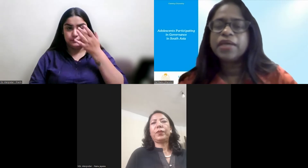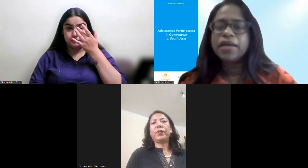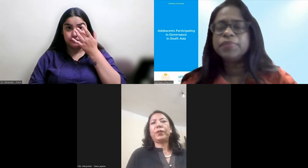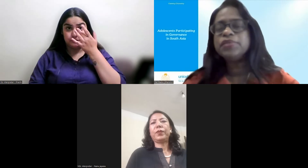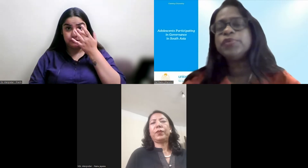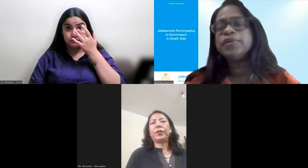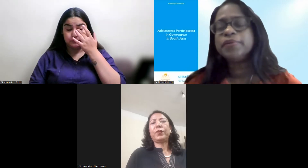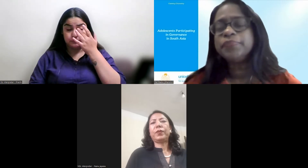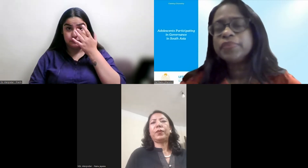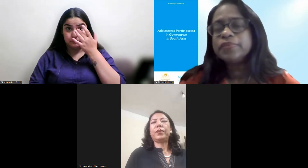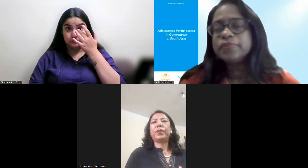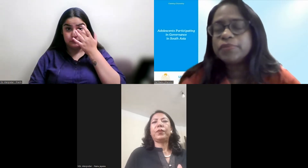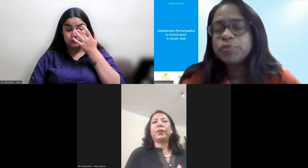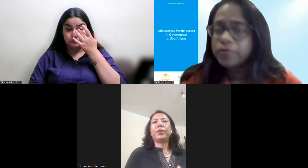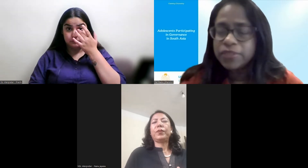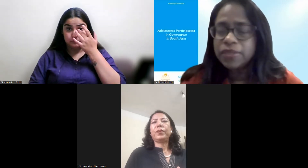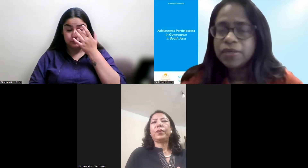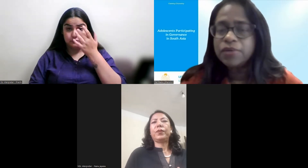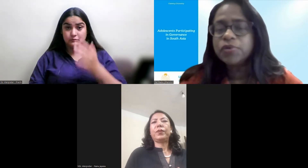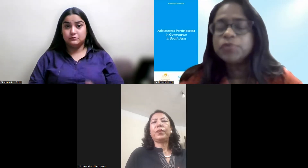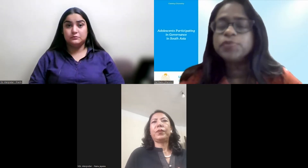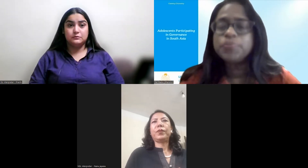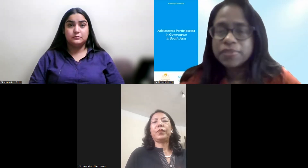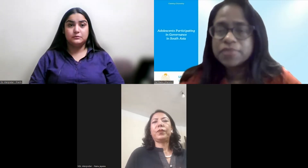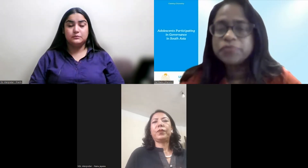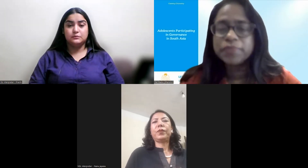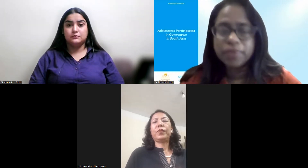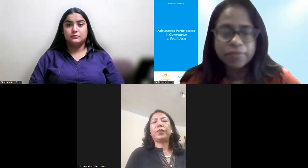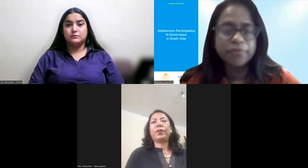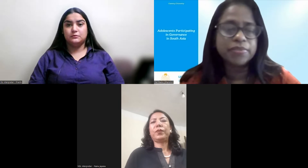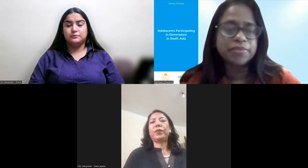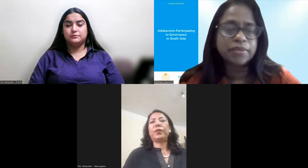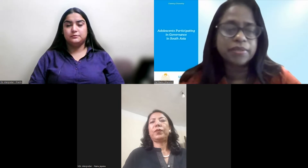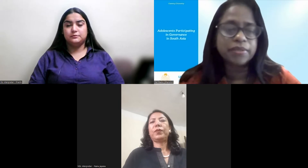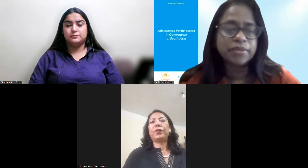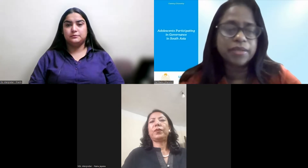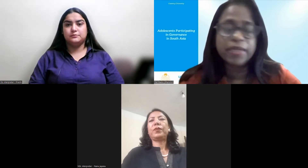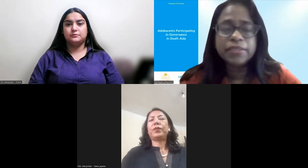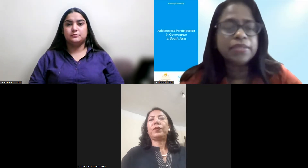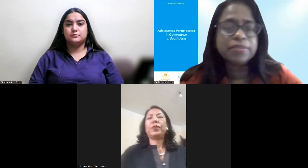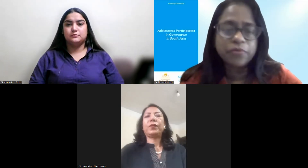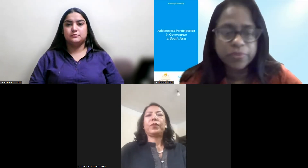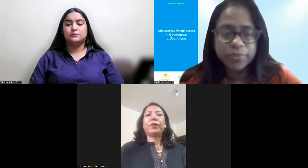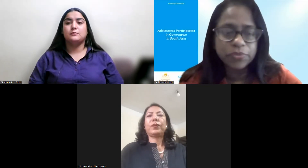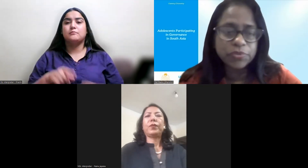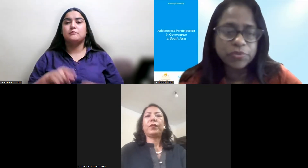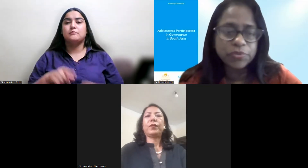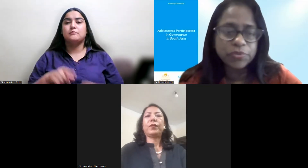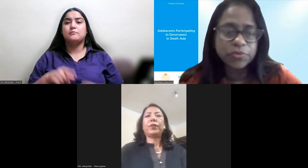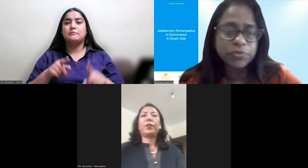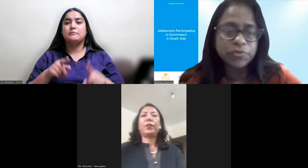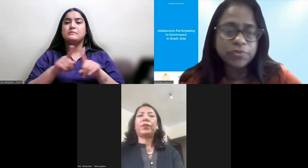It can be to Kavita or to the speakers from the country. anything that's comfortable to